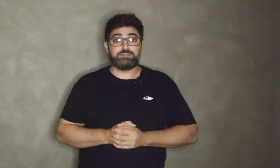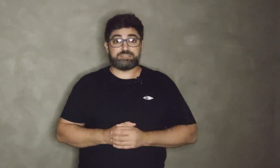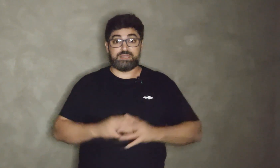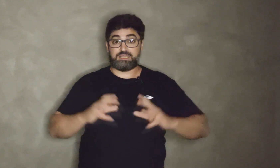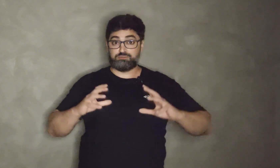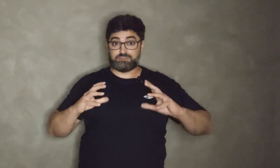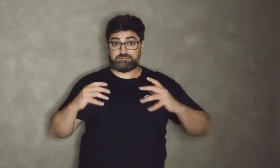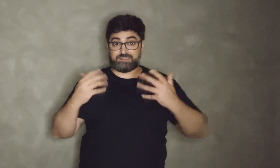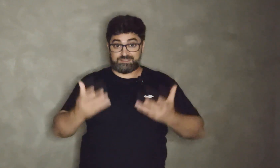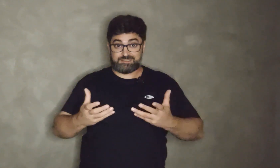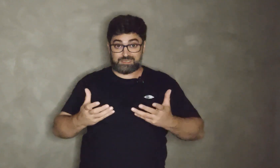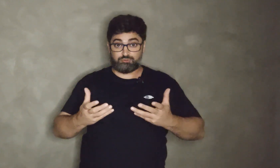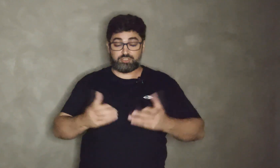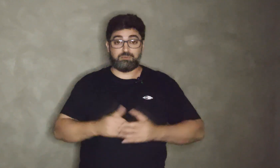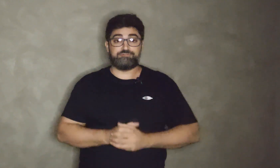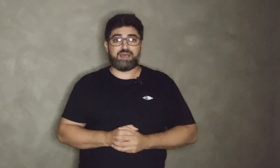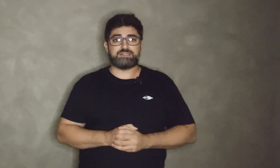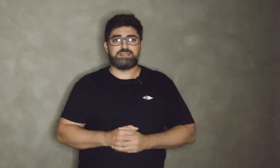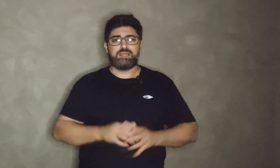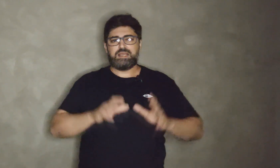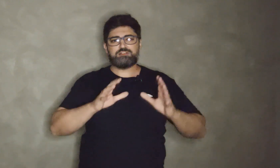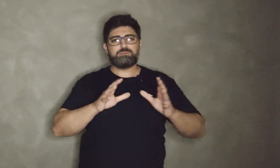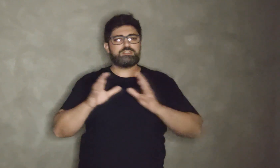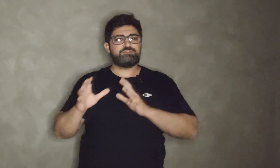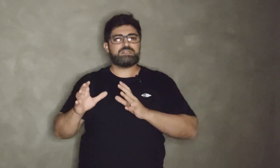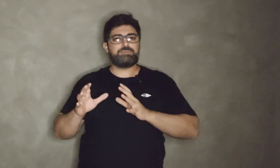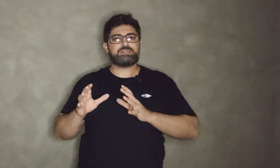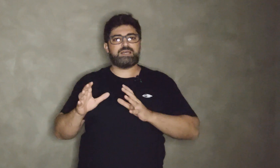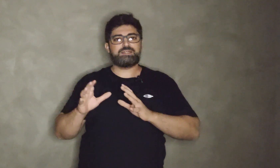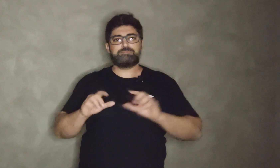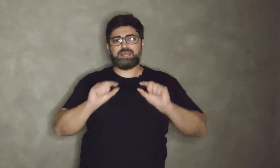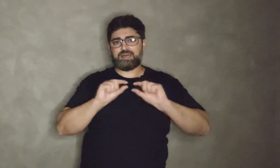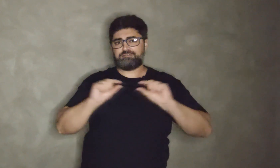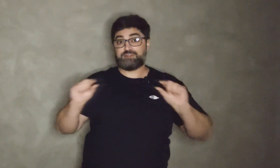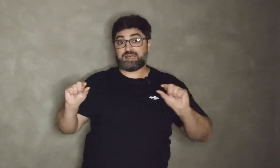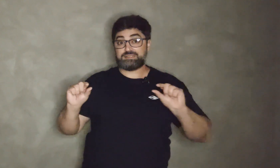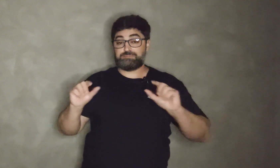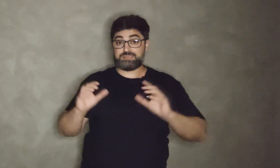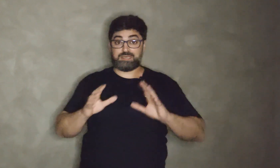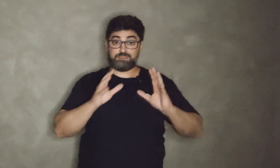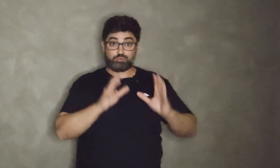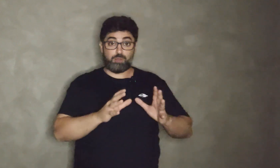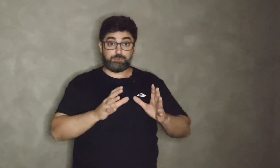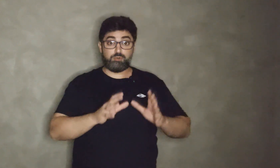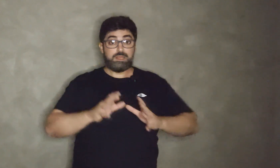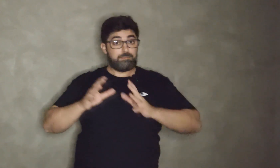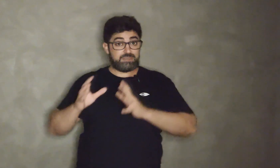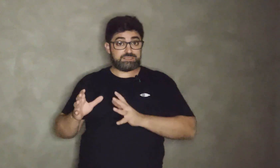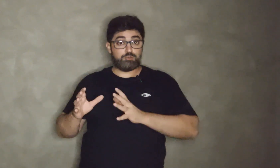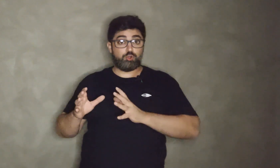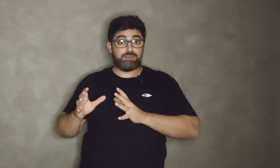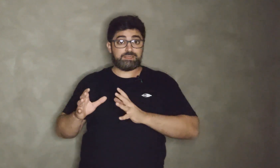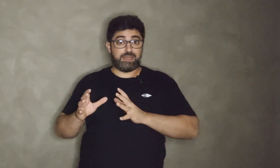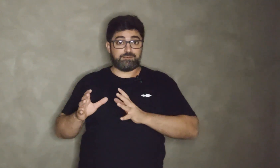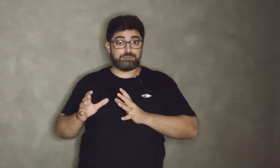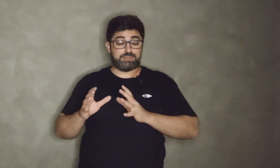língua de sinais, ou você vai traduzir uma frase, é somente você pensar, pegar a frase, pensar em tópico, pensar no comentário,